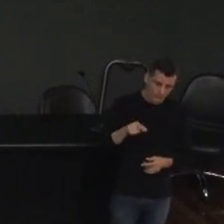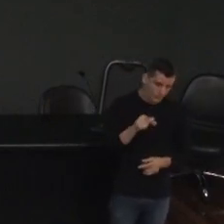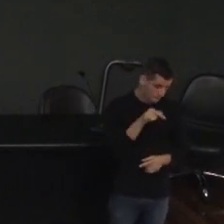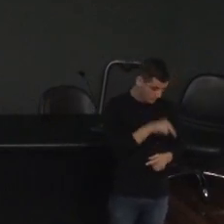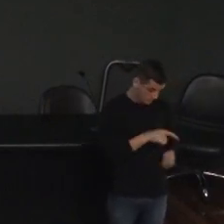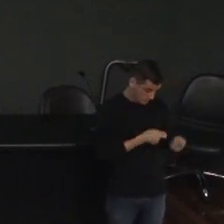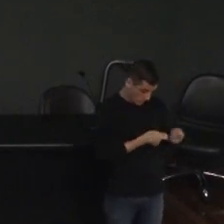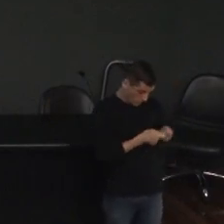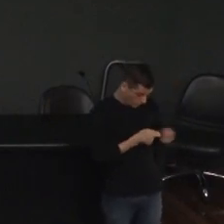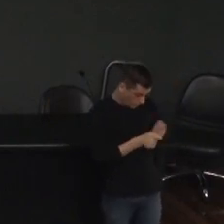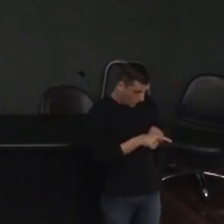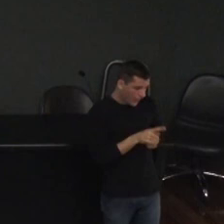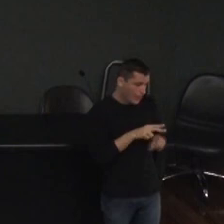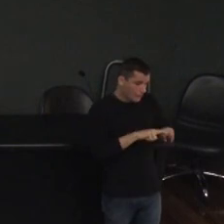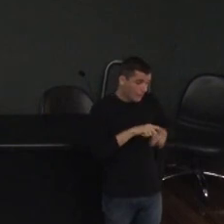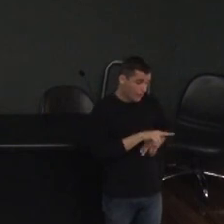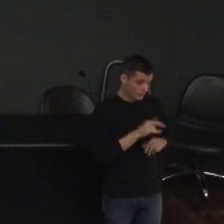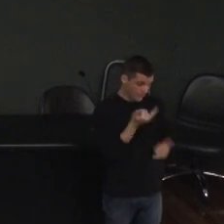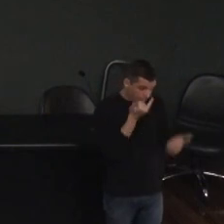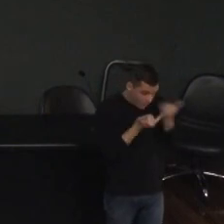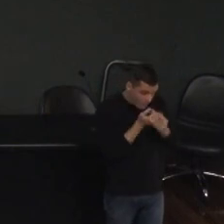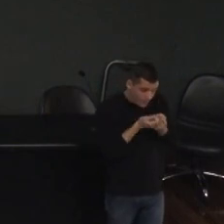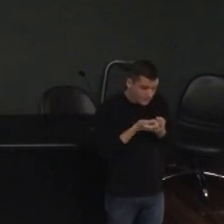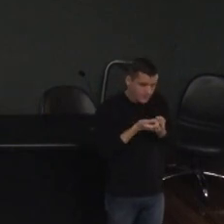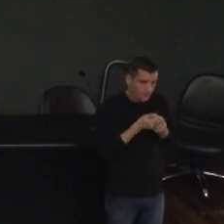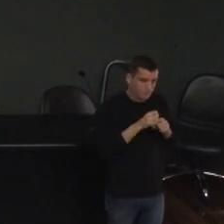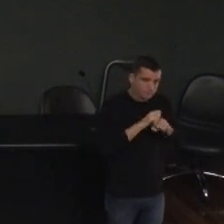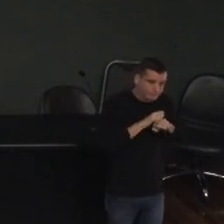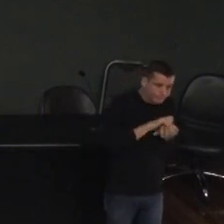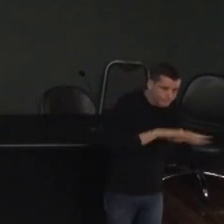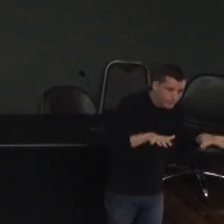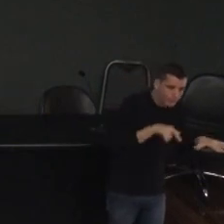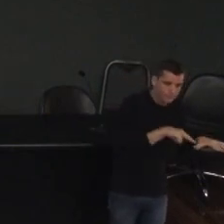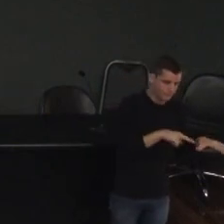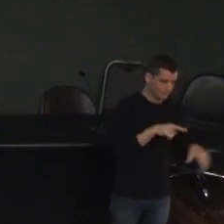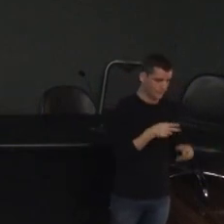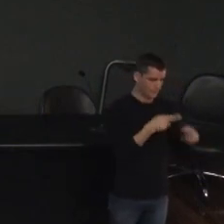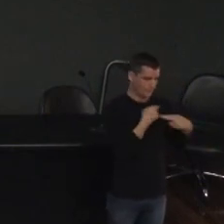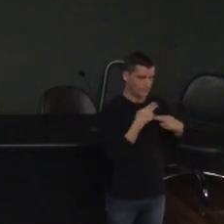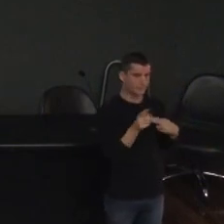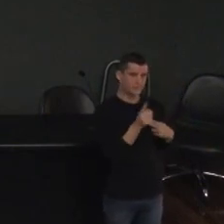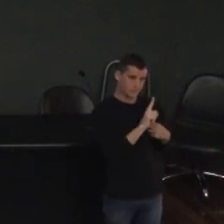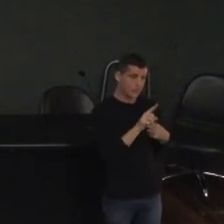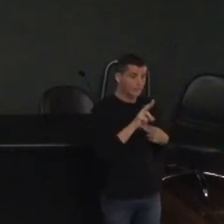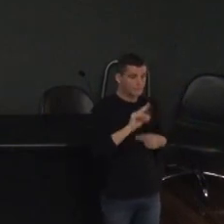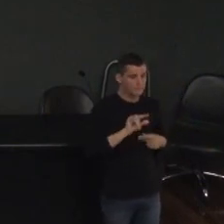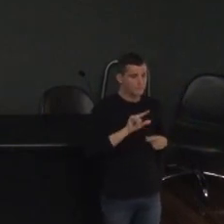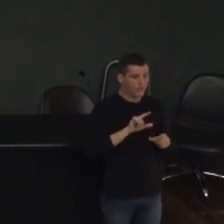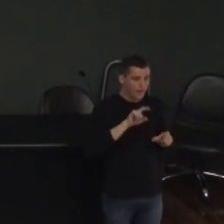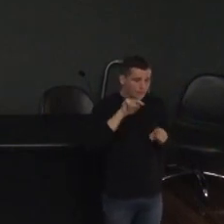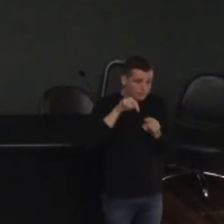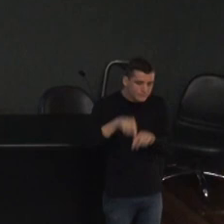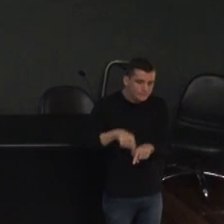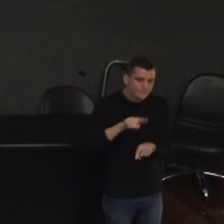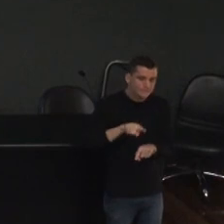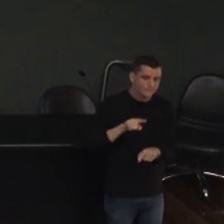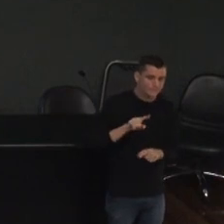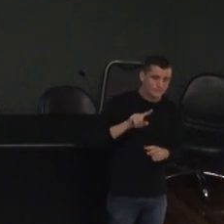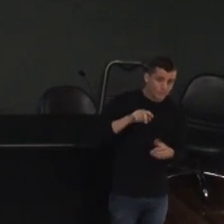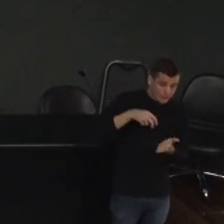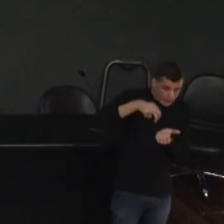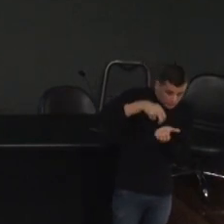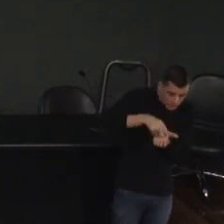incidente de segurança pela irregularidade vai responder né o controlador que vai ser lá